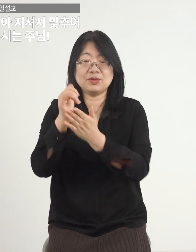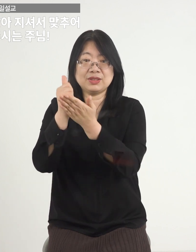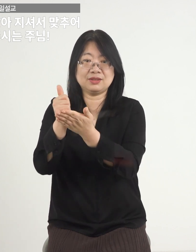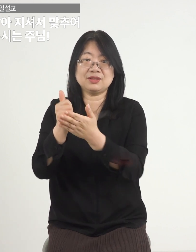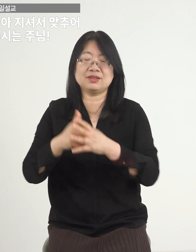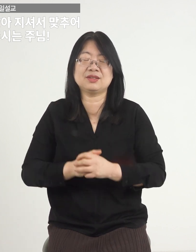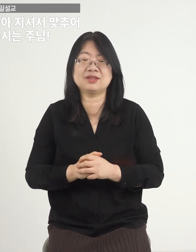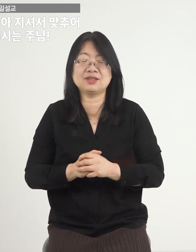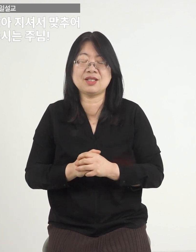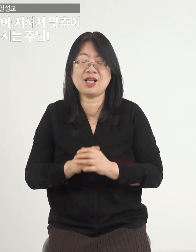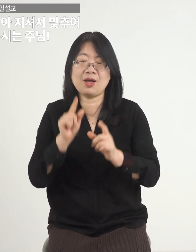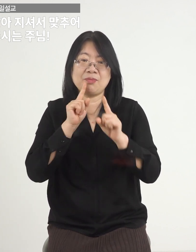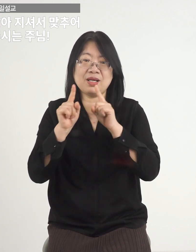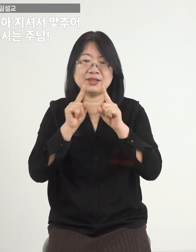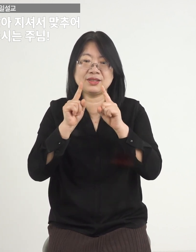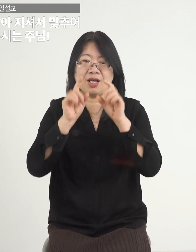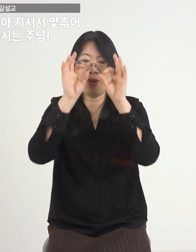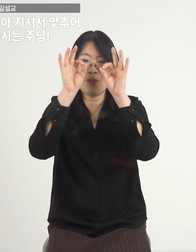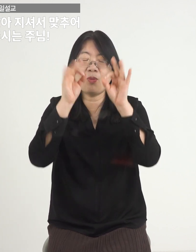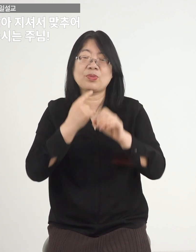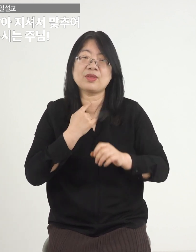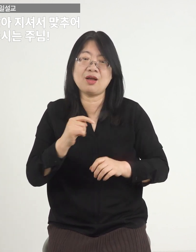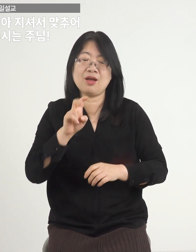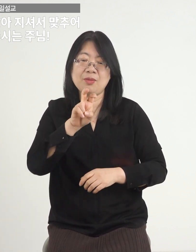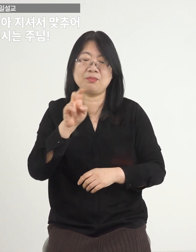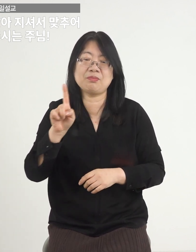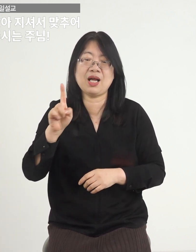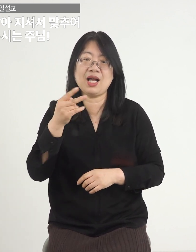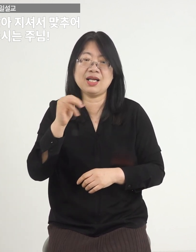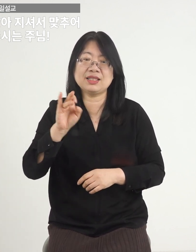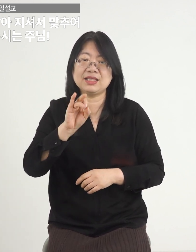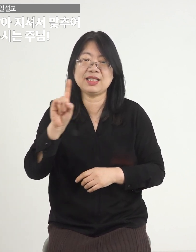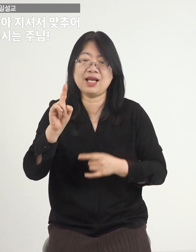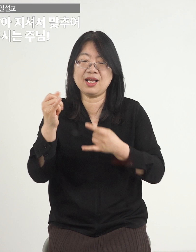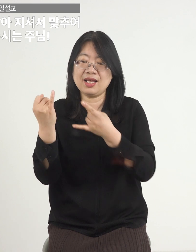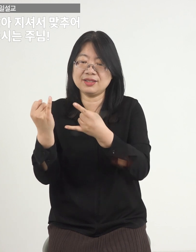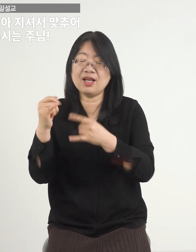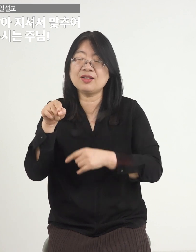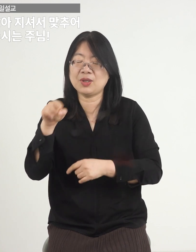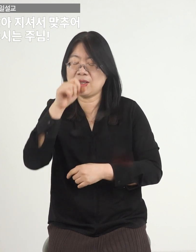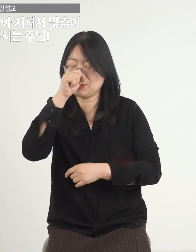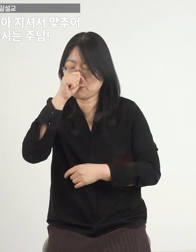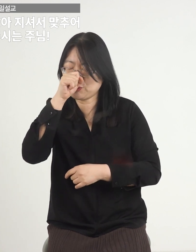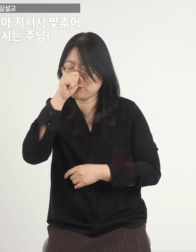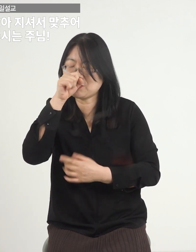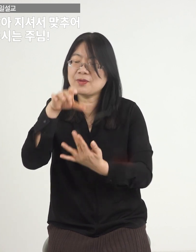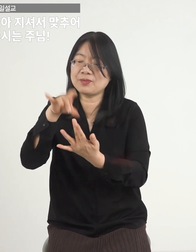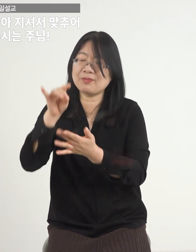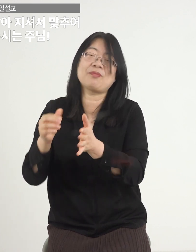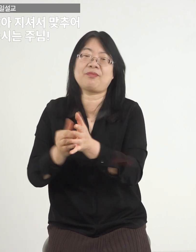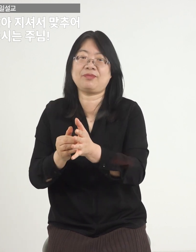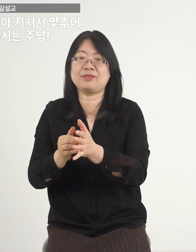예수님은 말씀을 듣던 마리아에게 네가 이 좋은 편을 택하였다.